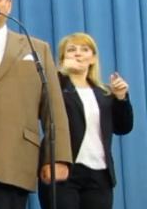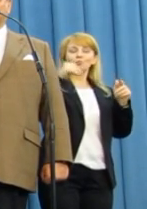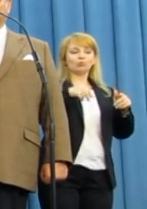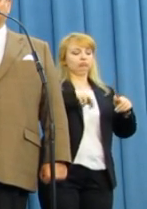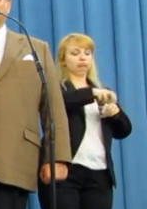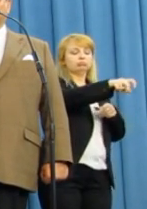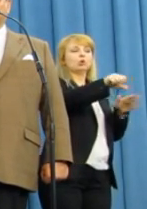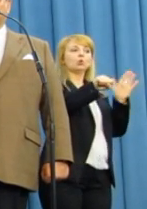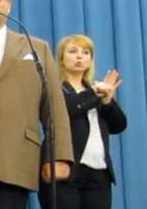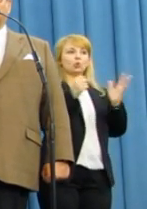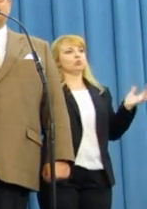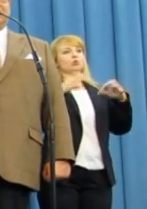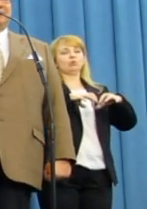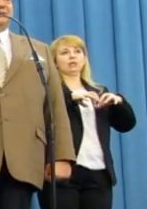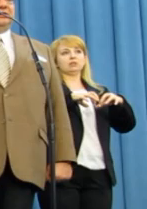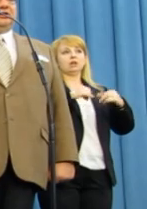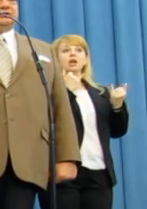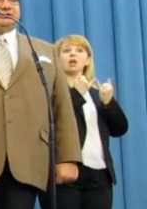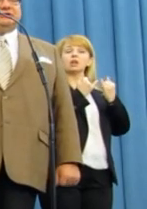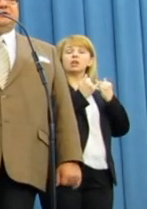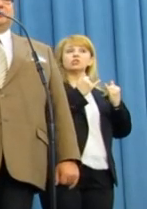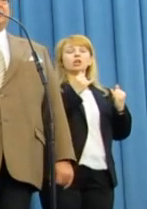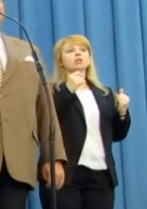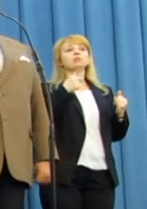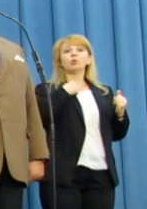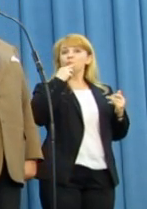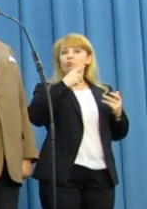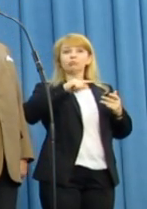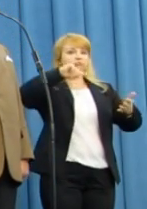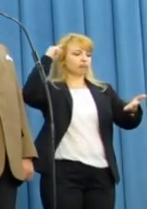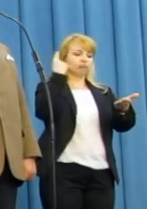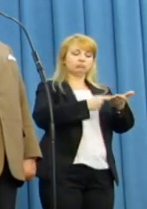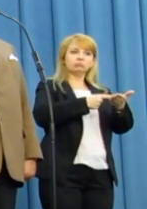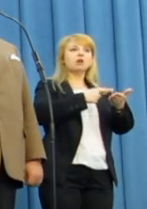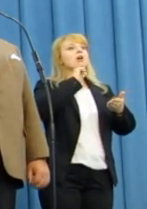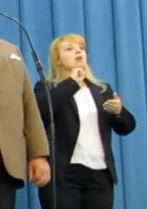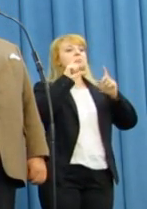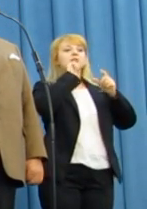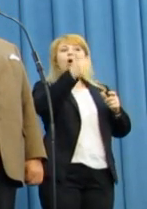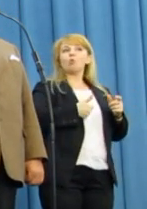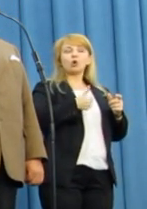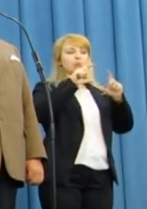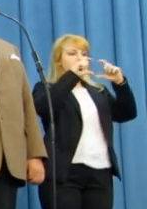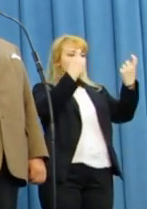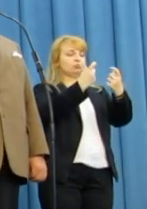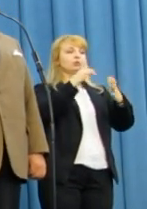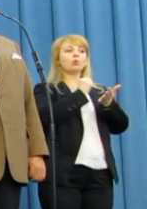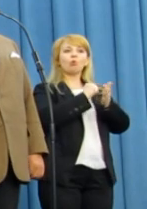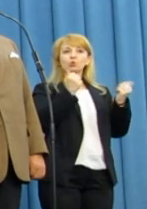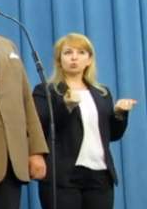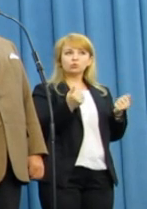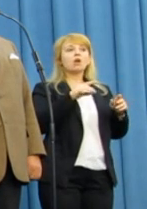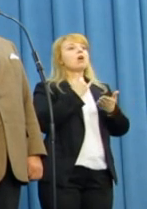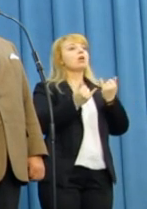zgromadzenie. Jeżeli nawet orzecznictwo Europejskiego Trybunału Praw Człowieka mówi, że jeżeli nawet w